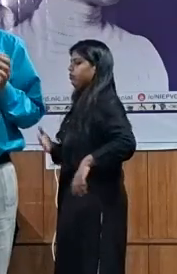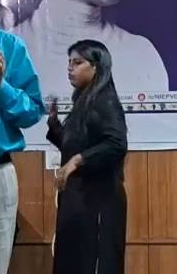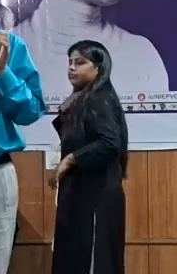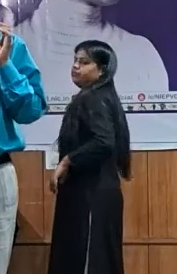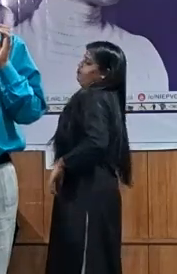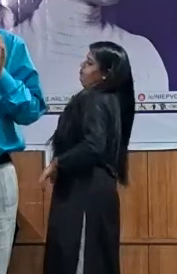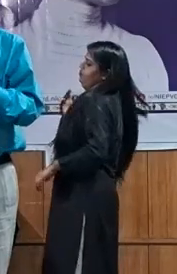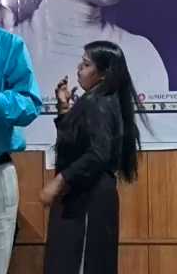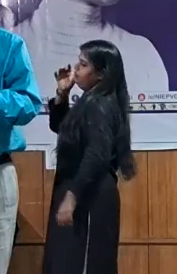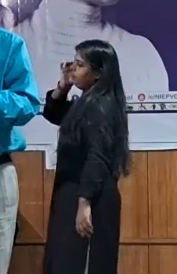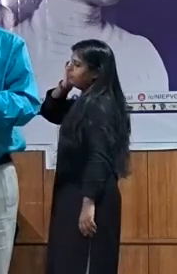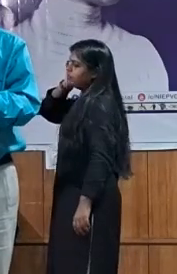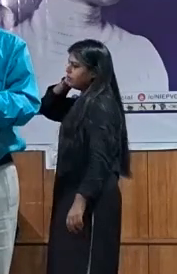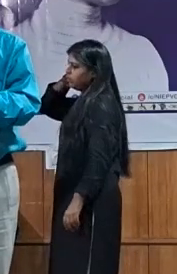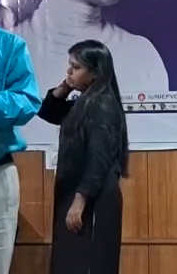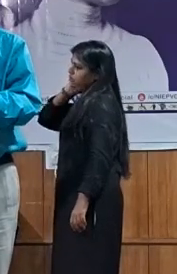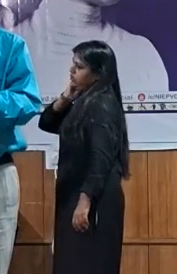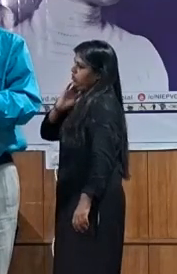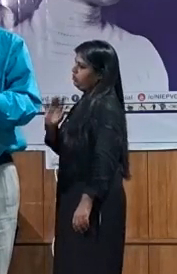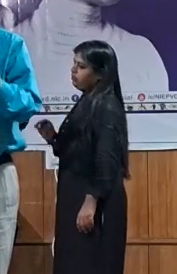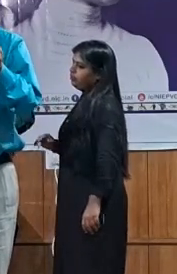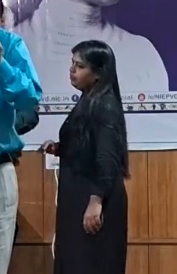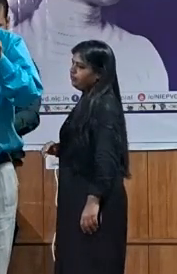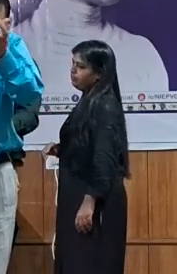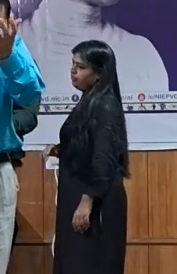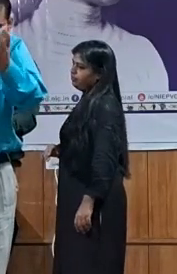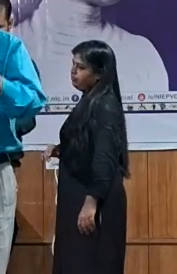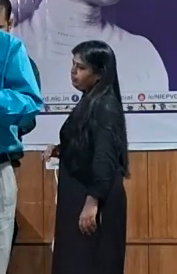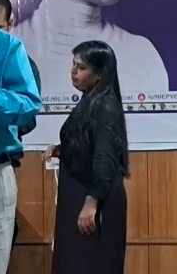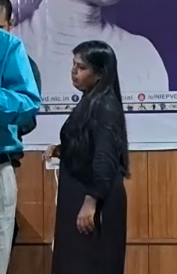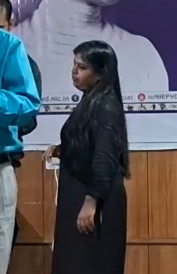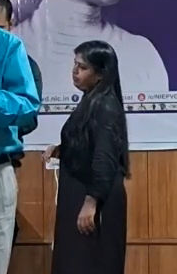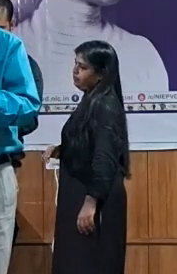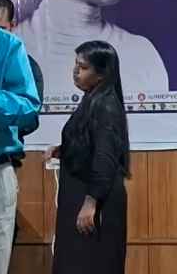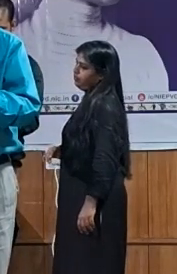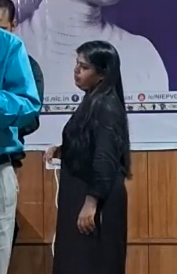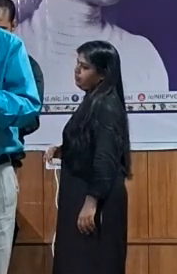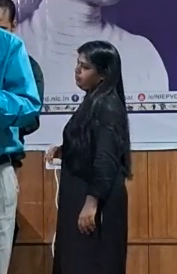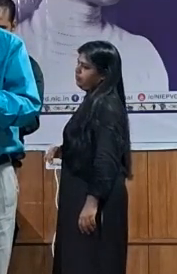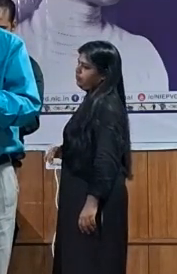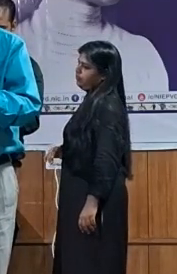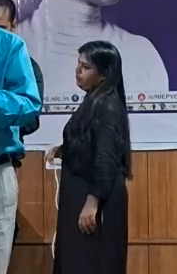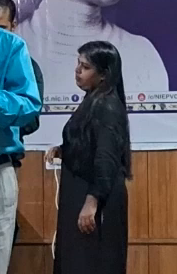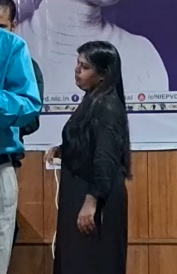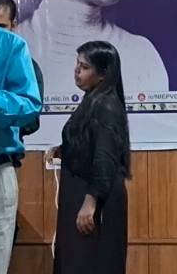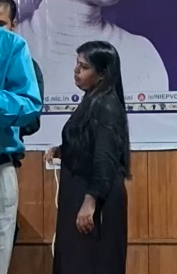हेलन केलर जी के पूरे जीवन का जो सार है 6 लाइनों में आपको बताना चाहूंगा।